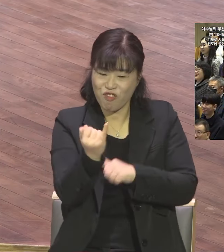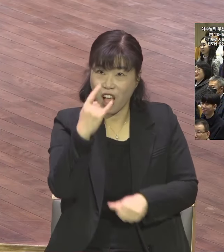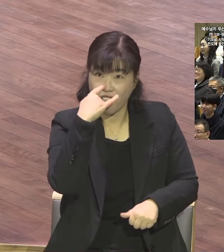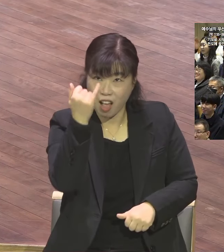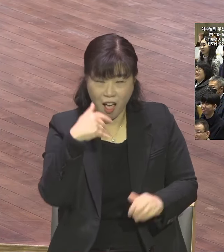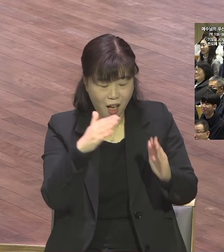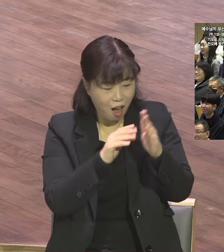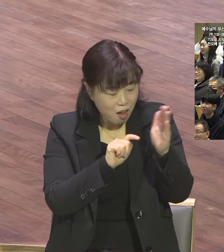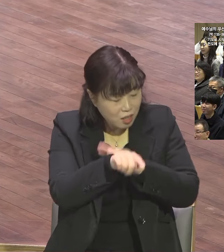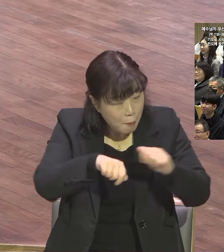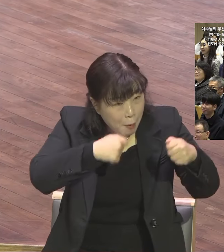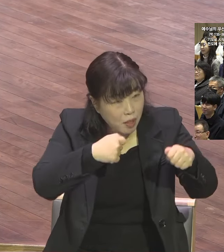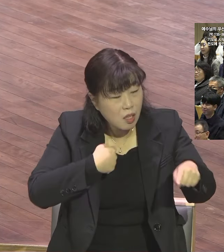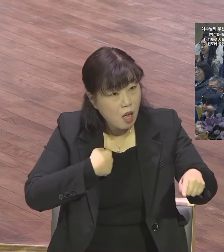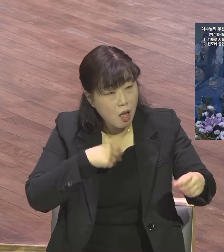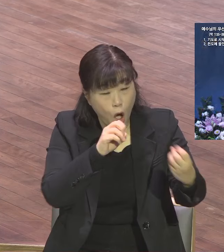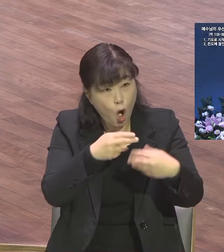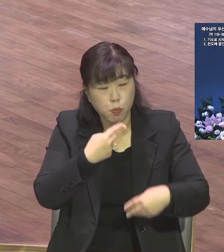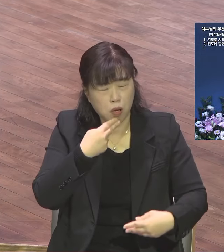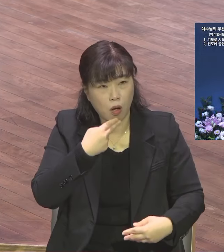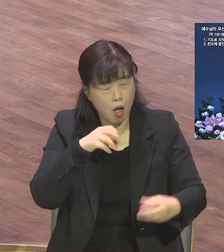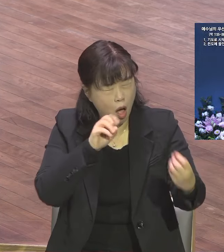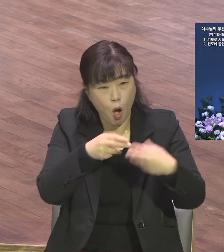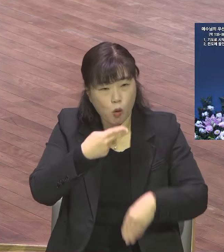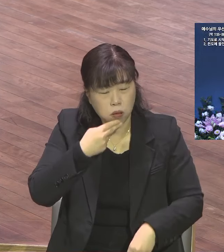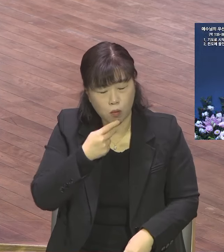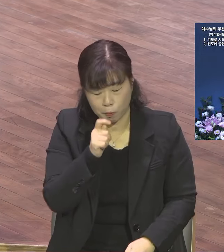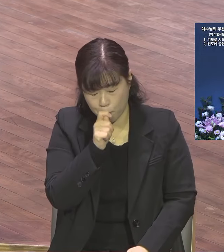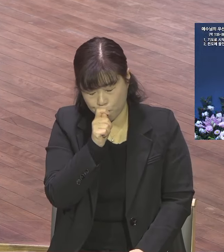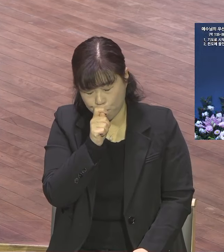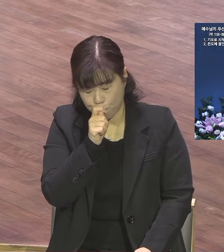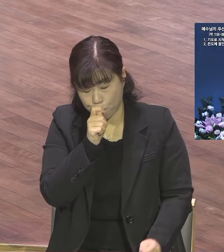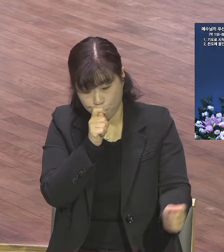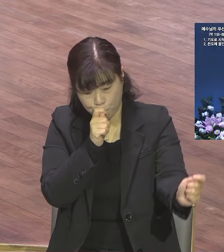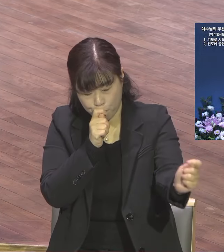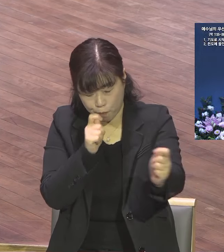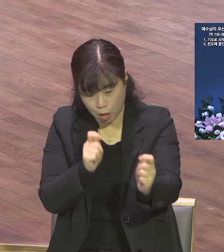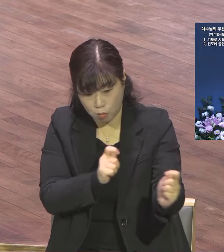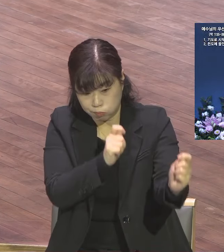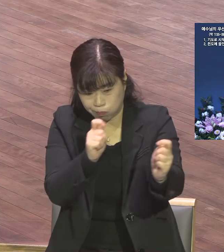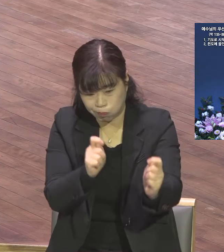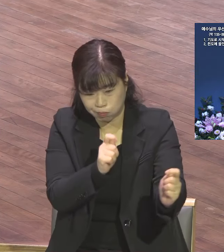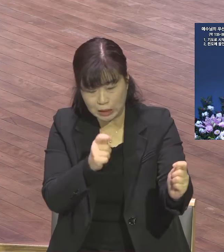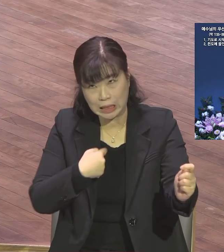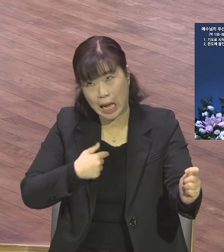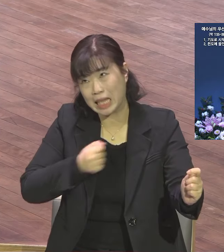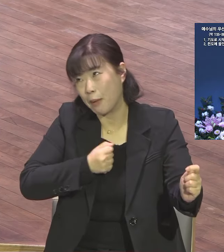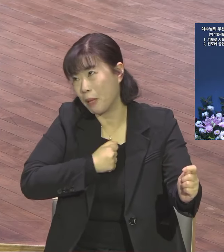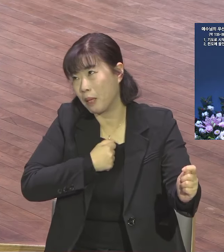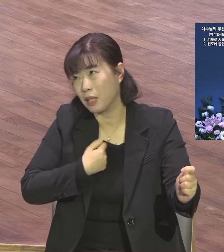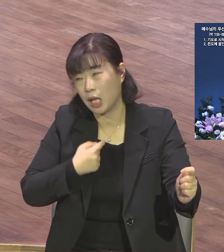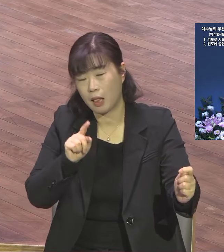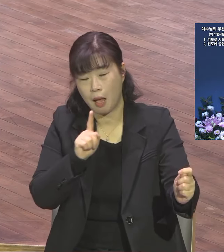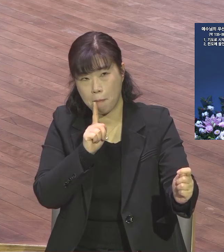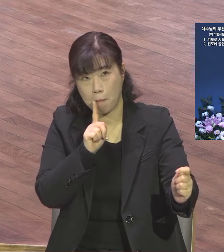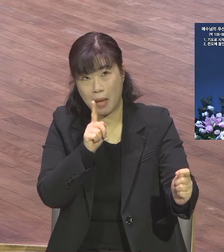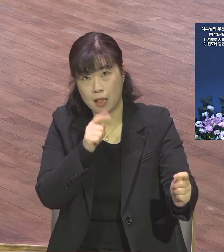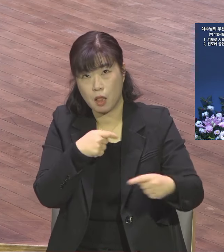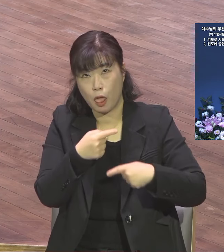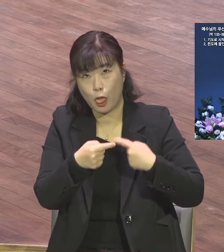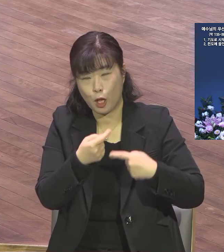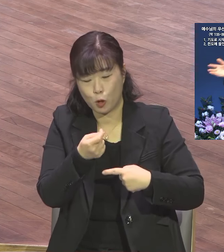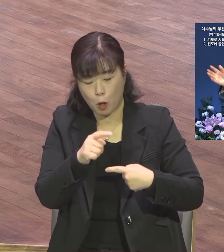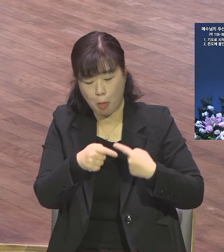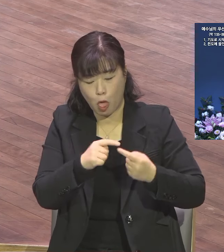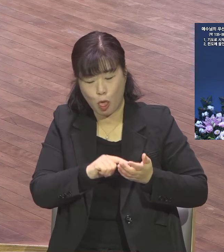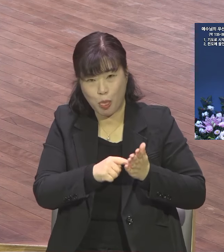감히 그 장인 앞에 자식들 쟤보다 나이 많은 것처럼 사람 물을 팍 끓고 2시간 3시간 드는 그런 집안이란 말이야.